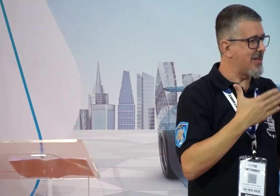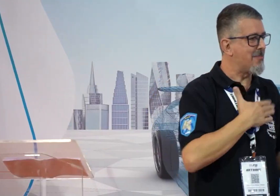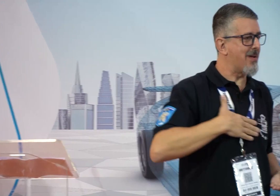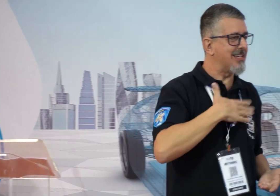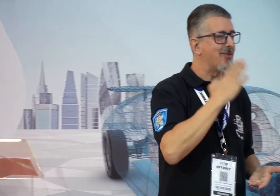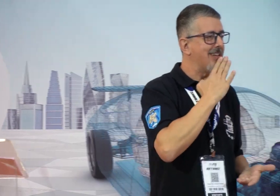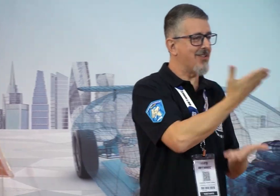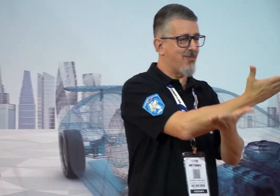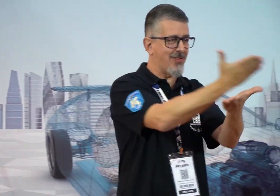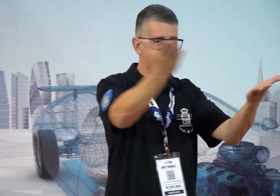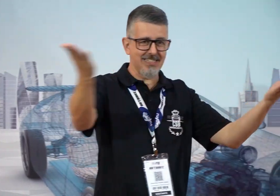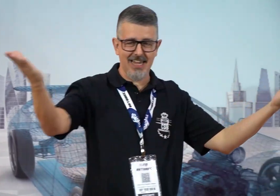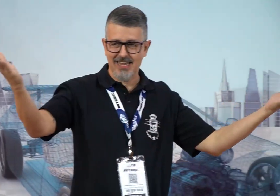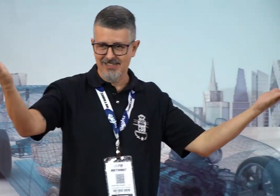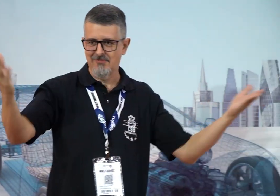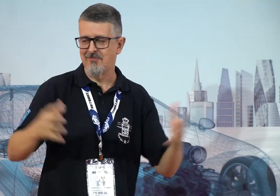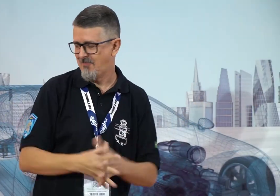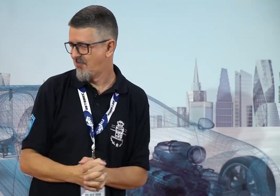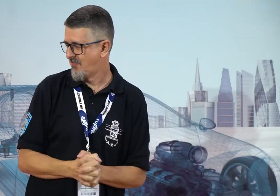bem-vindo, prazer conhecer vocês.